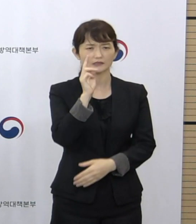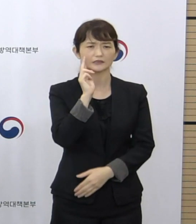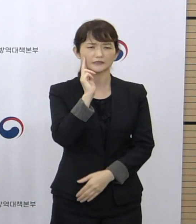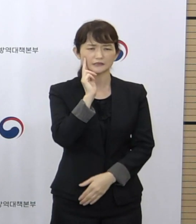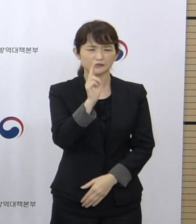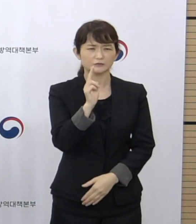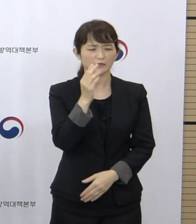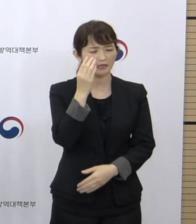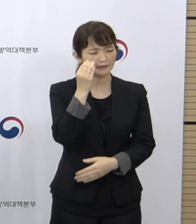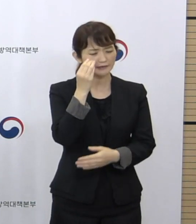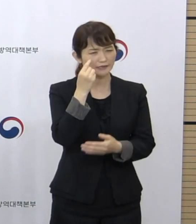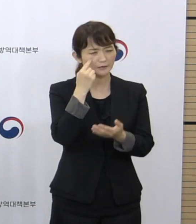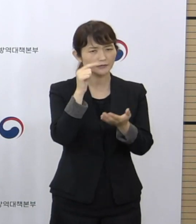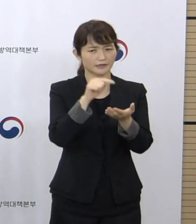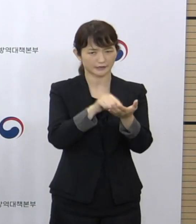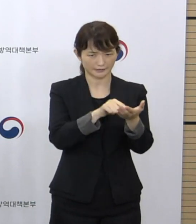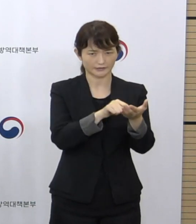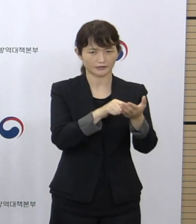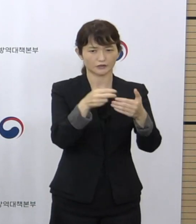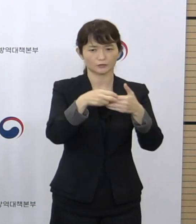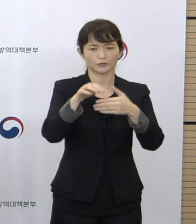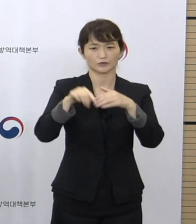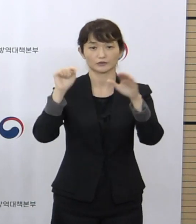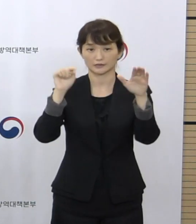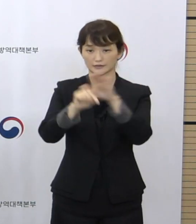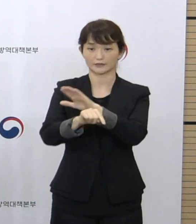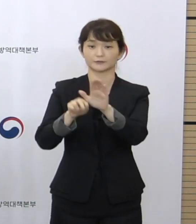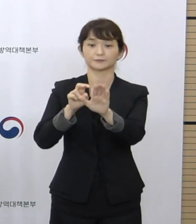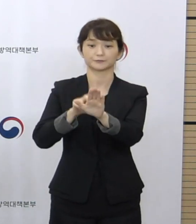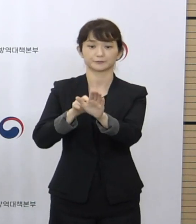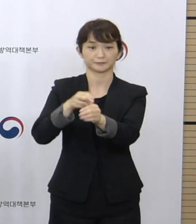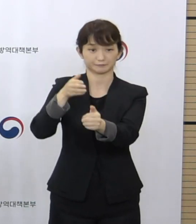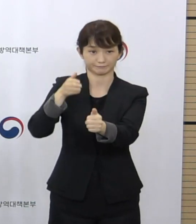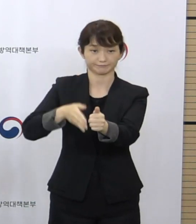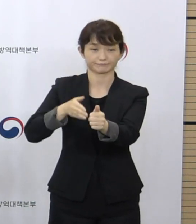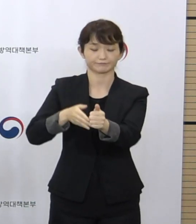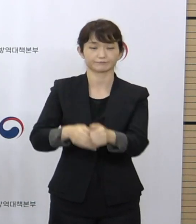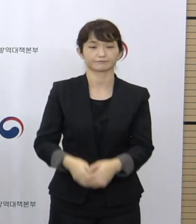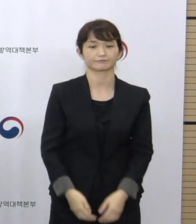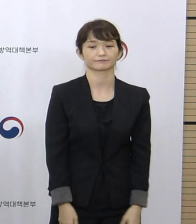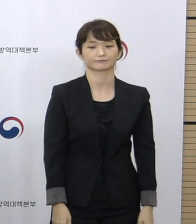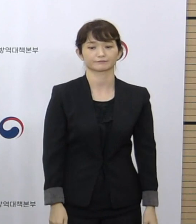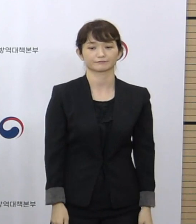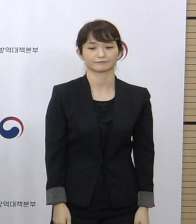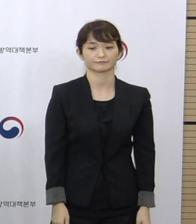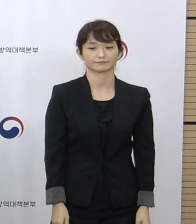심해진다면 의료기관에서 진료를 받을 것을 권고합니다.